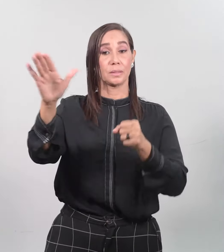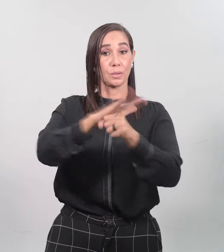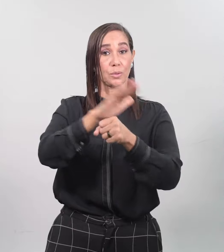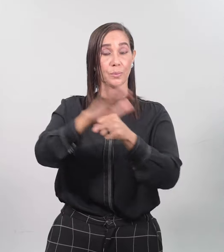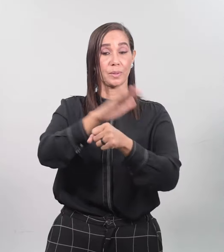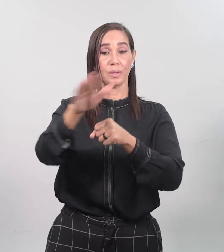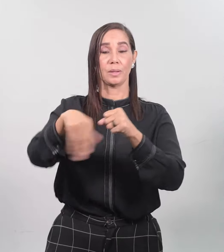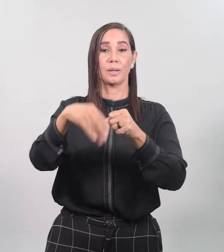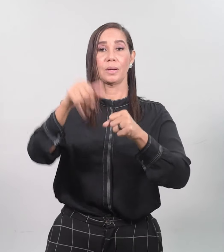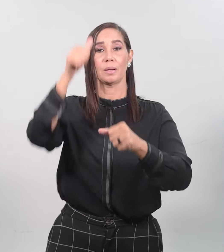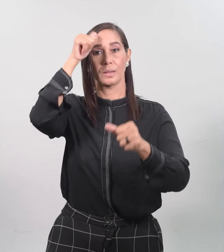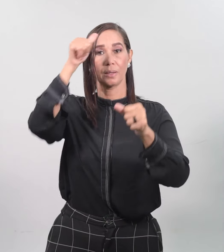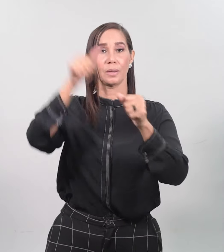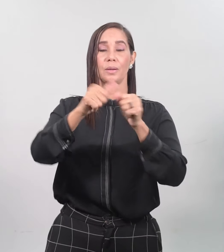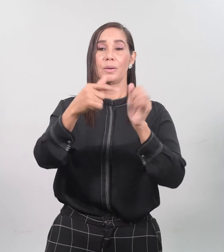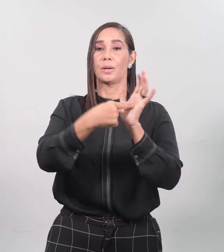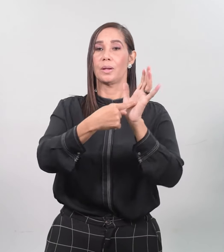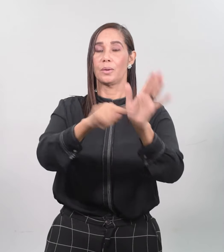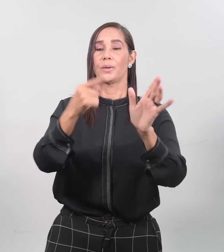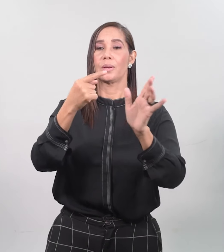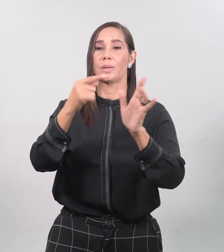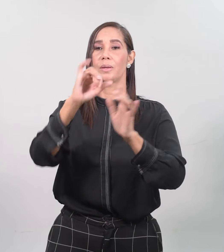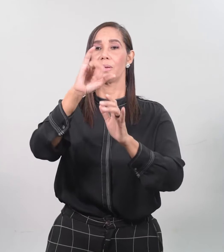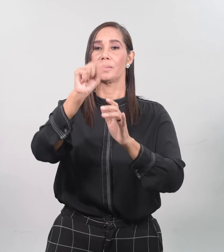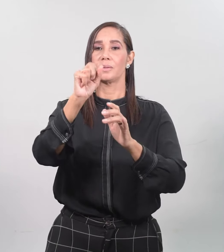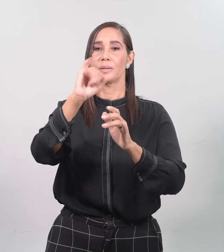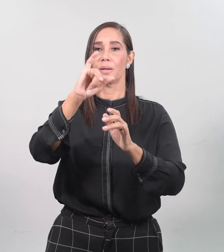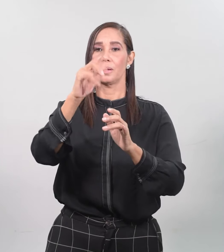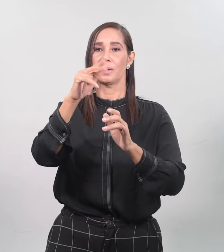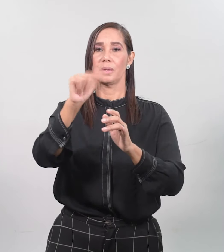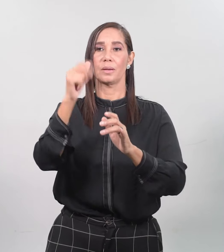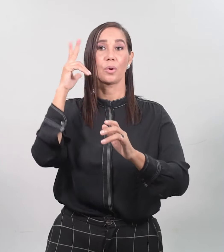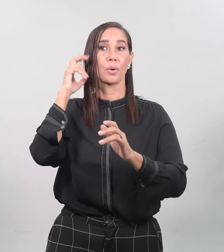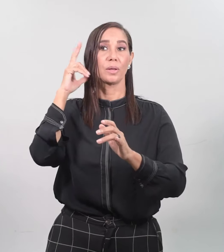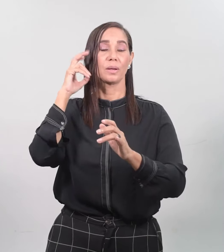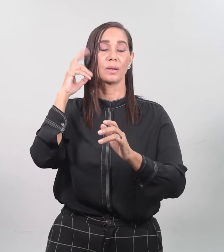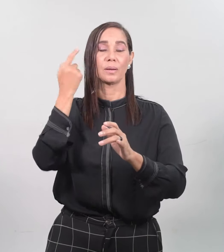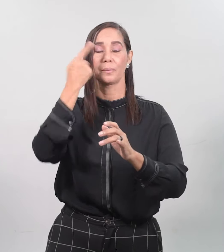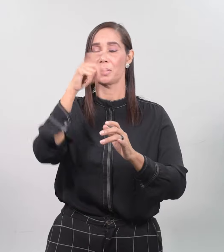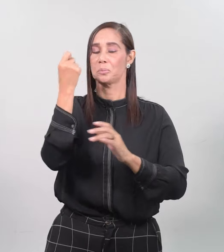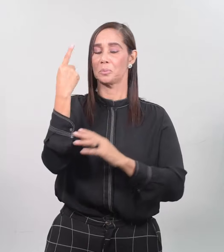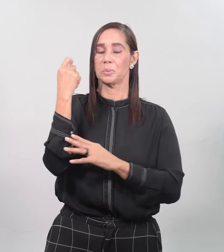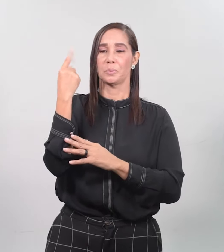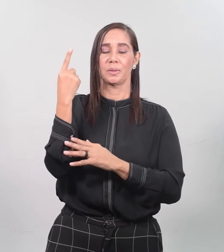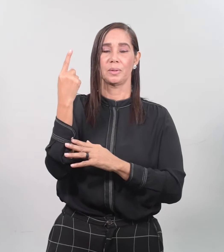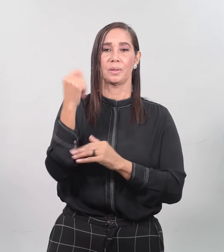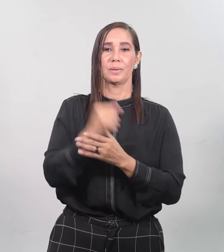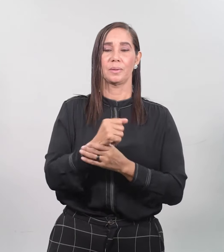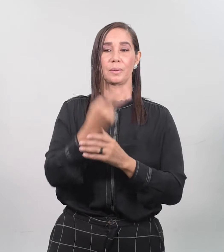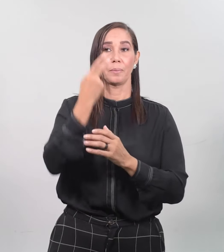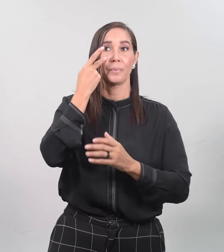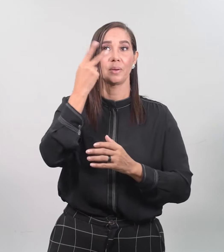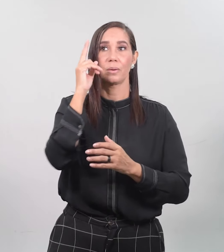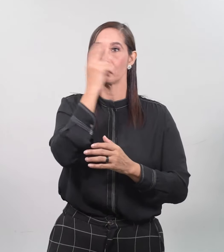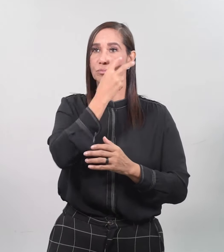la profecía de Isaías: Oiréis con los oídos sin entender, miraréis con los ojos